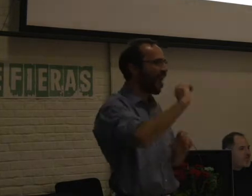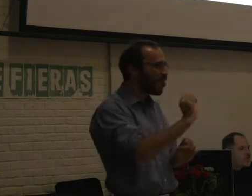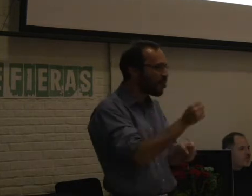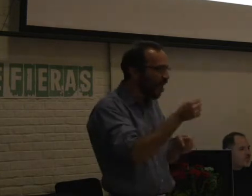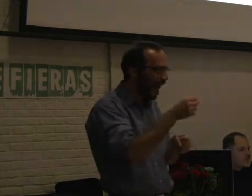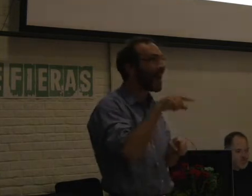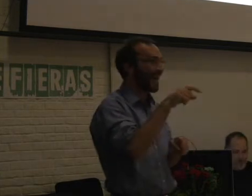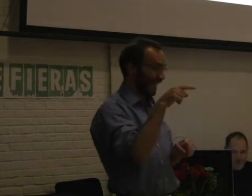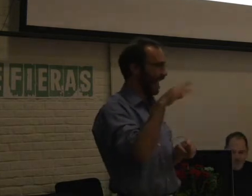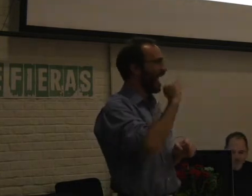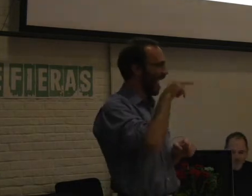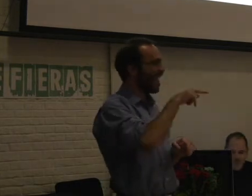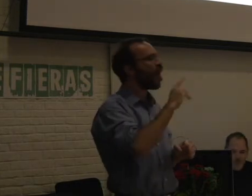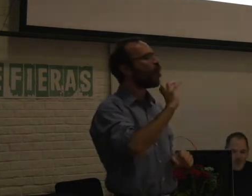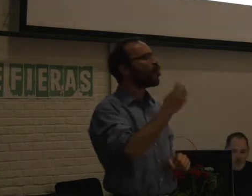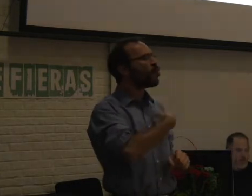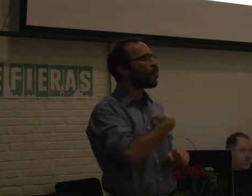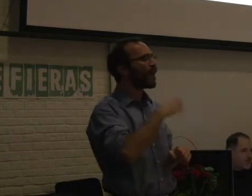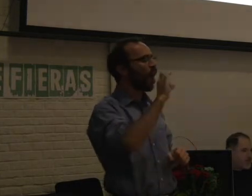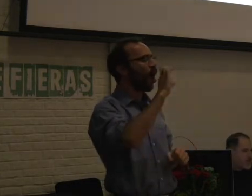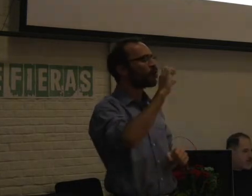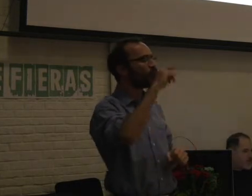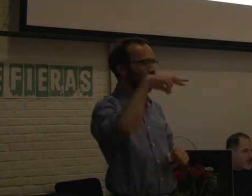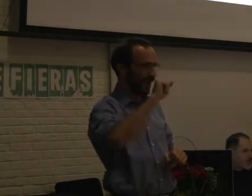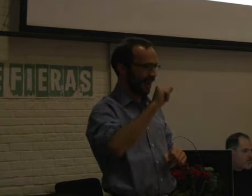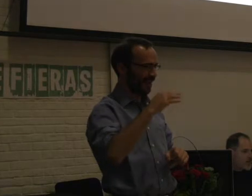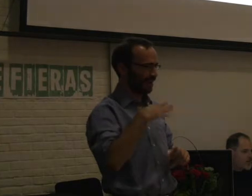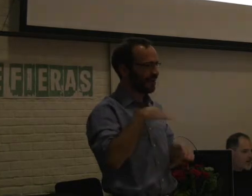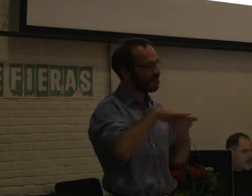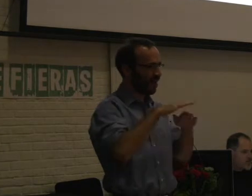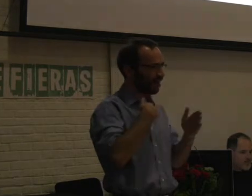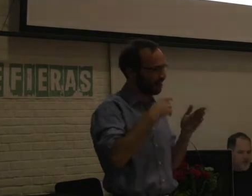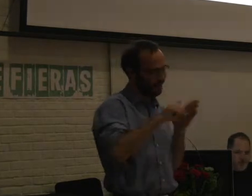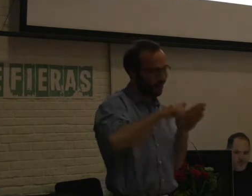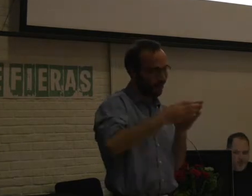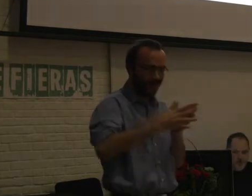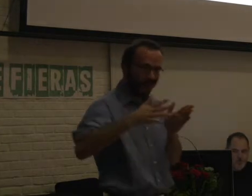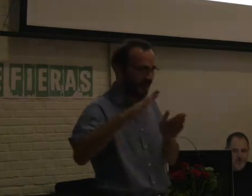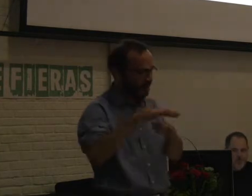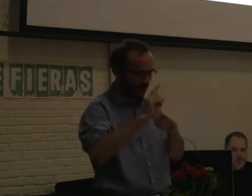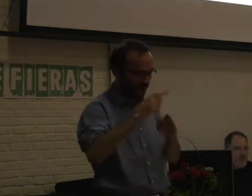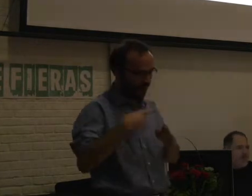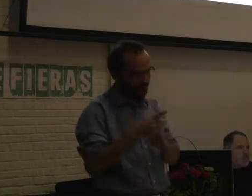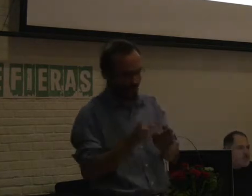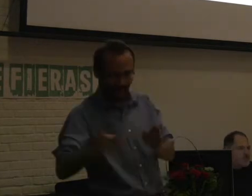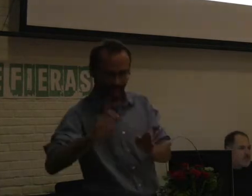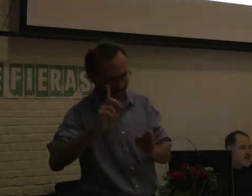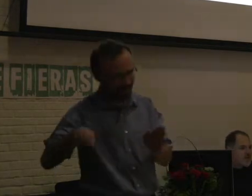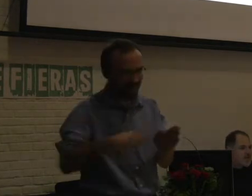los Duques de Osuna. Bueno, no me voy a enrollar, que luego al final tengo una pequeña sorpresa para vosotros. Vamos con el tema